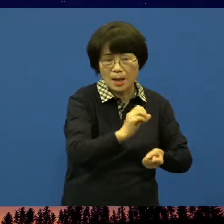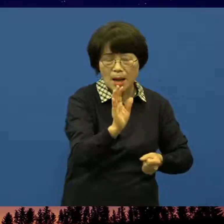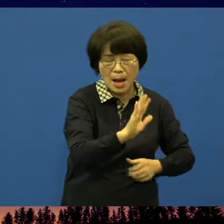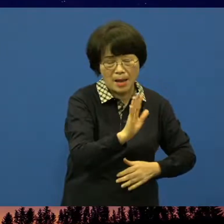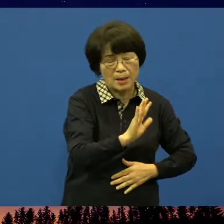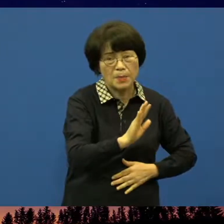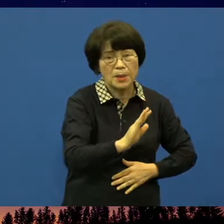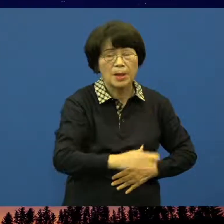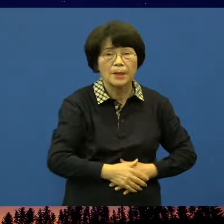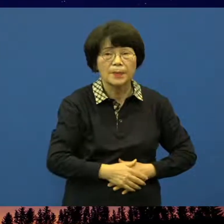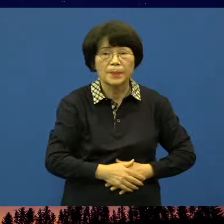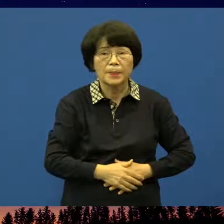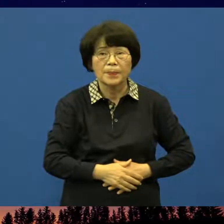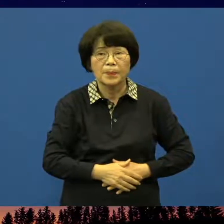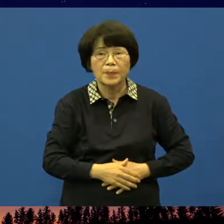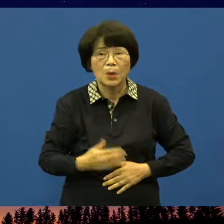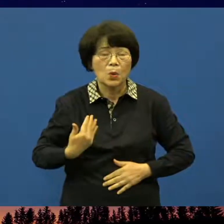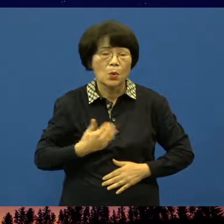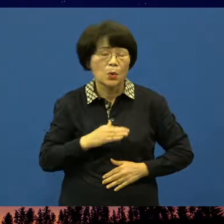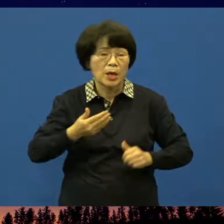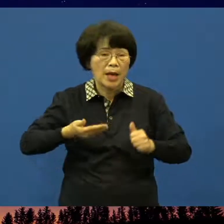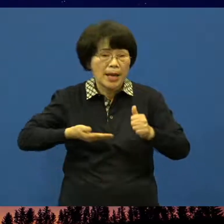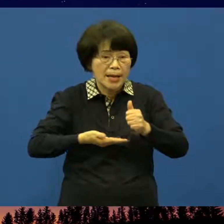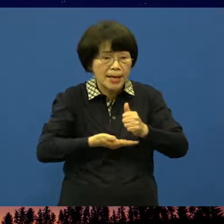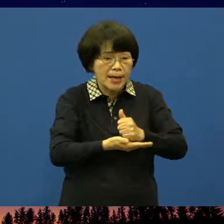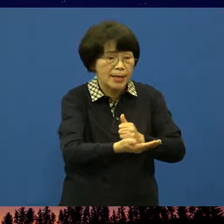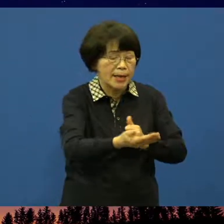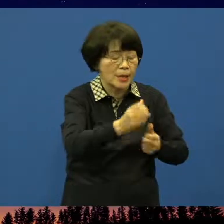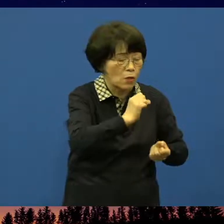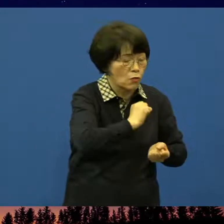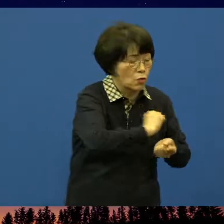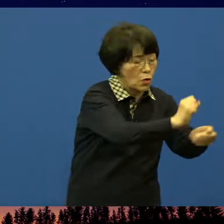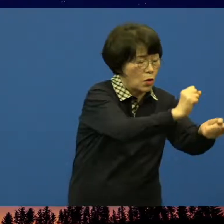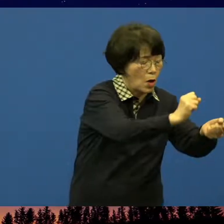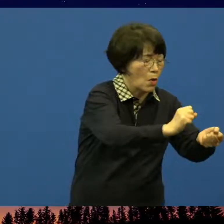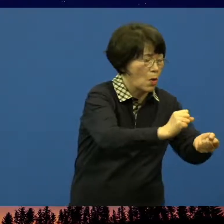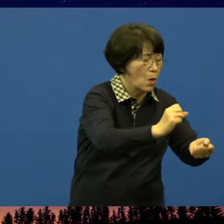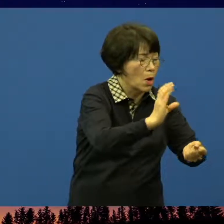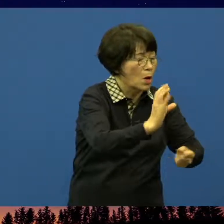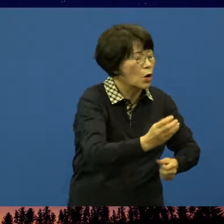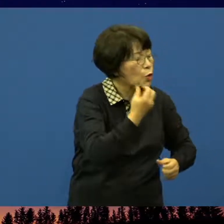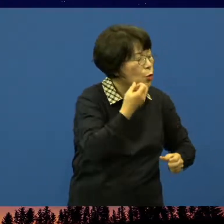오염시킬 수 없어요. 우리의 영향력들이 그들을 거룩하게 만들 수 있는